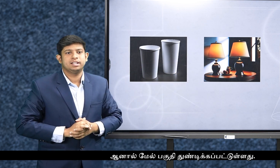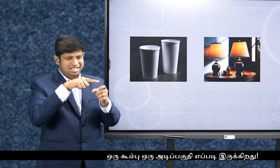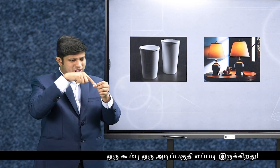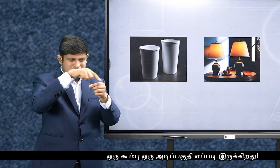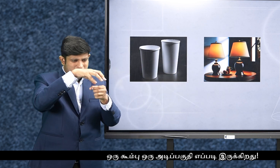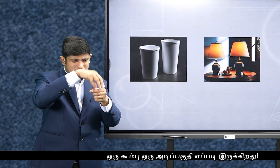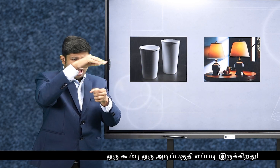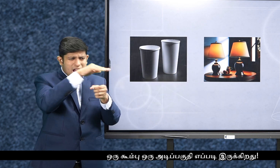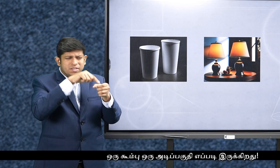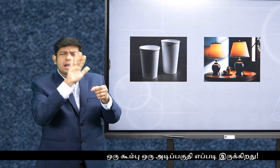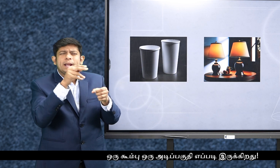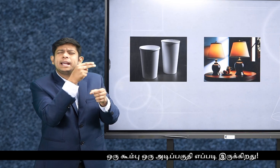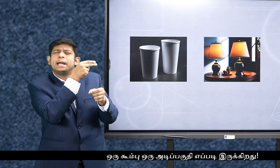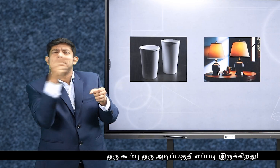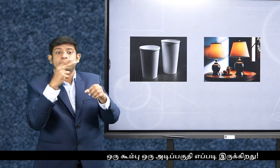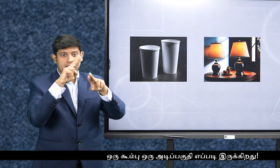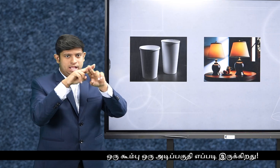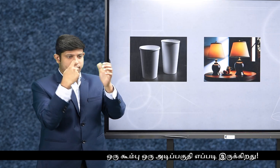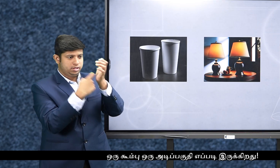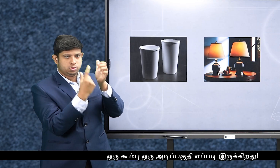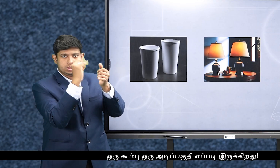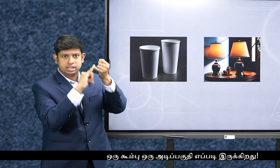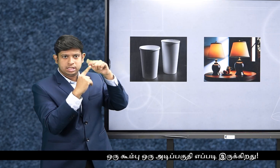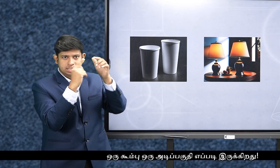ஒரு கூம்பு ஒரு அடிகணம் எப்படி இருக்கிறது?